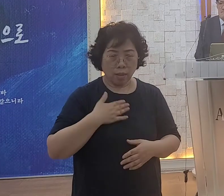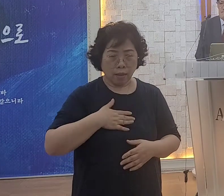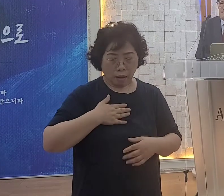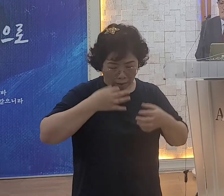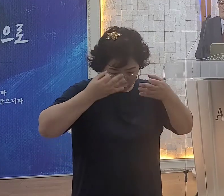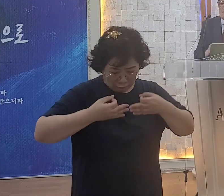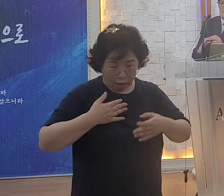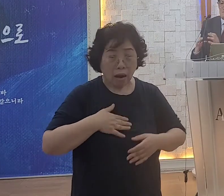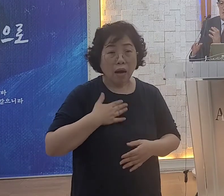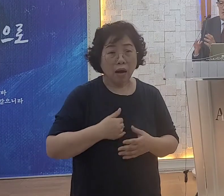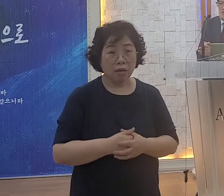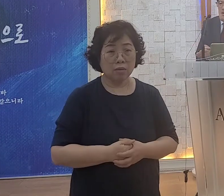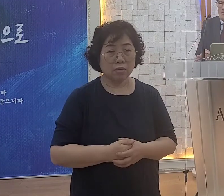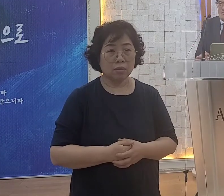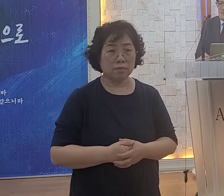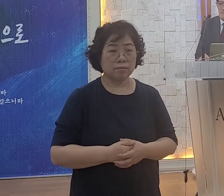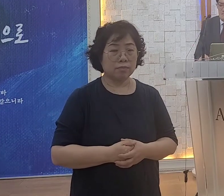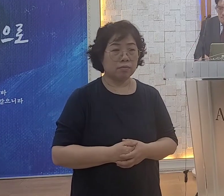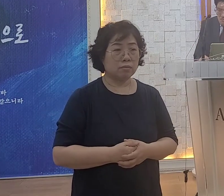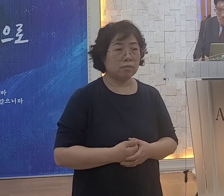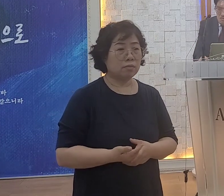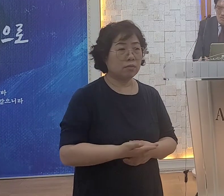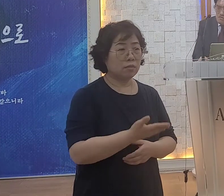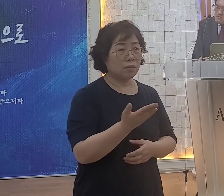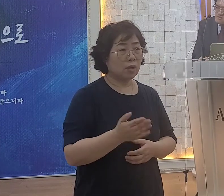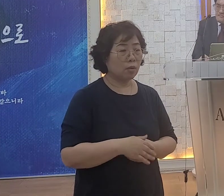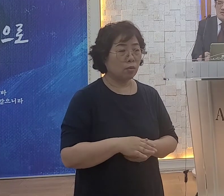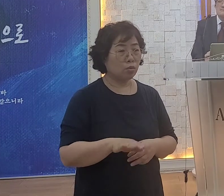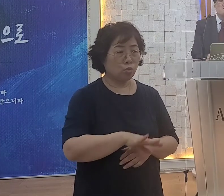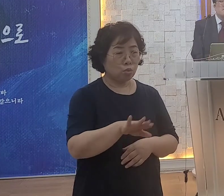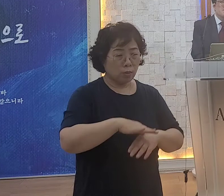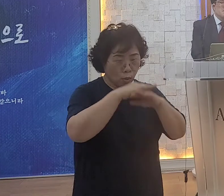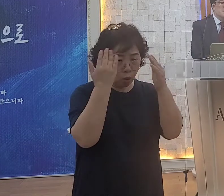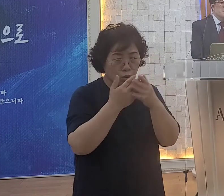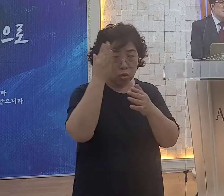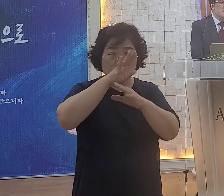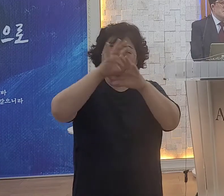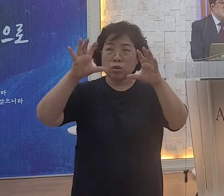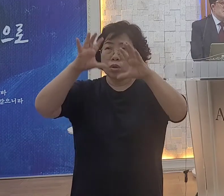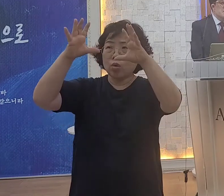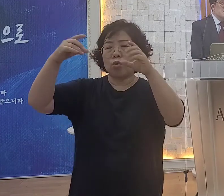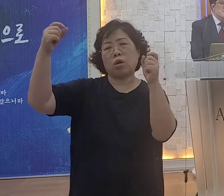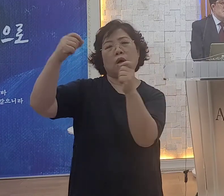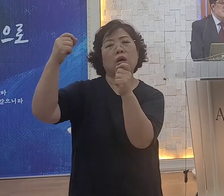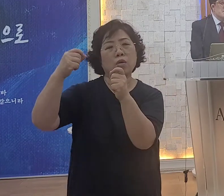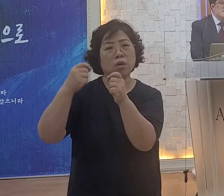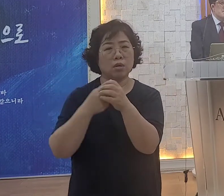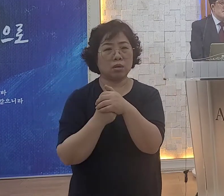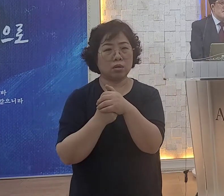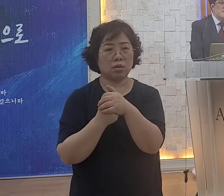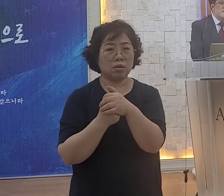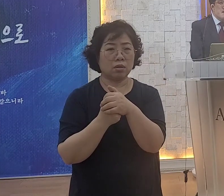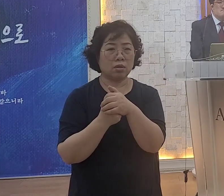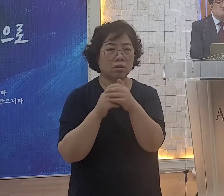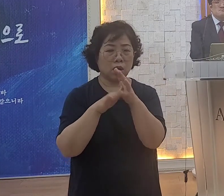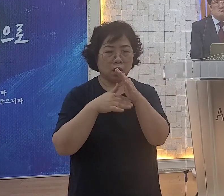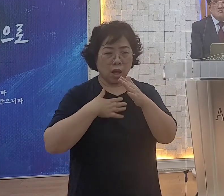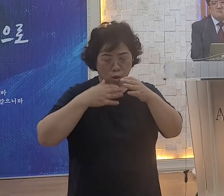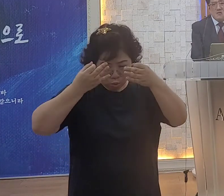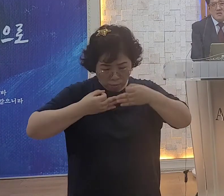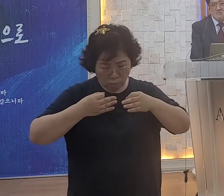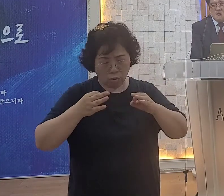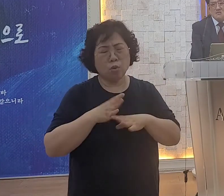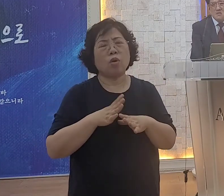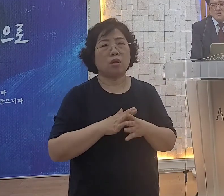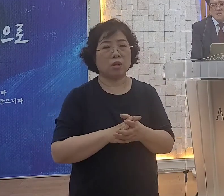보면 이제 천국 갈 날이 얼마 안 남은 사람도 저는 깜짝깜짝 놀랍니다. 내가 죽어도